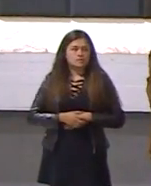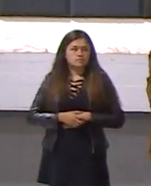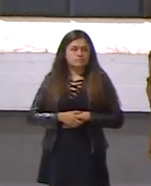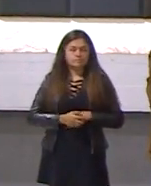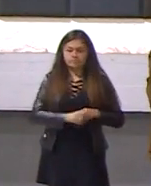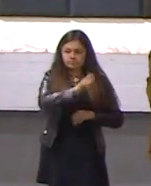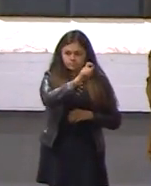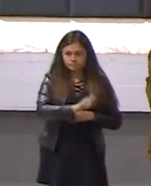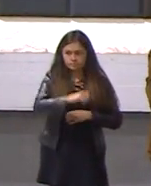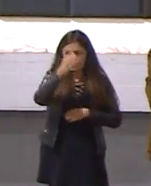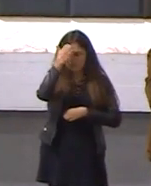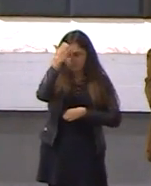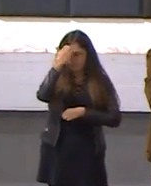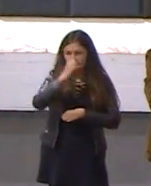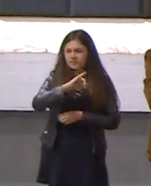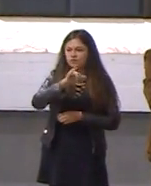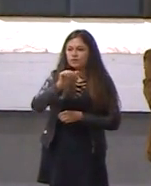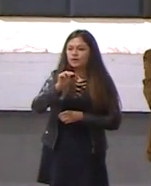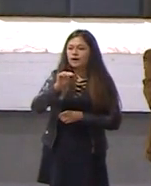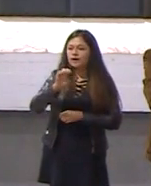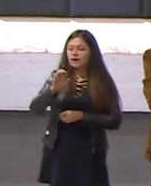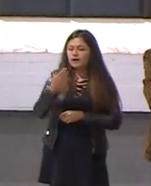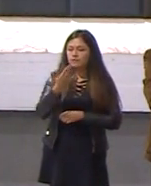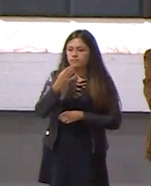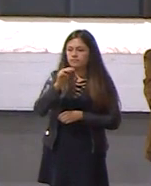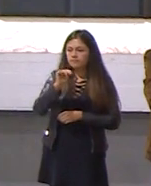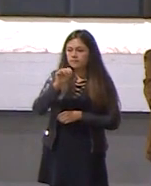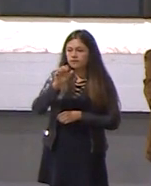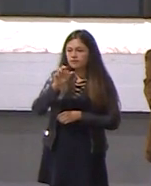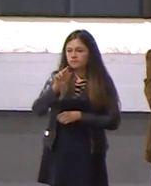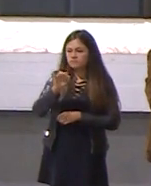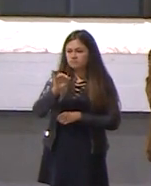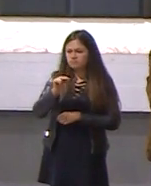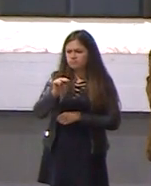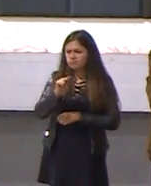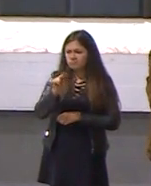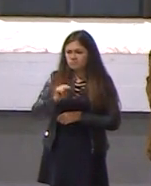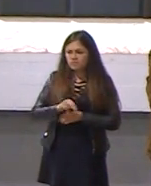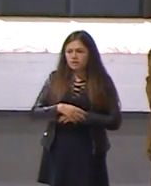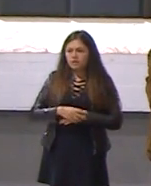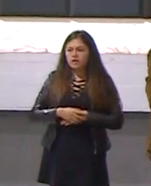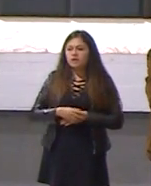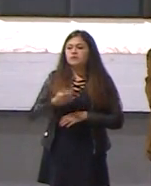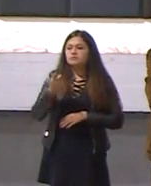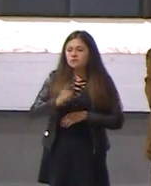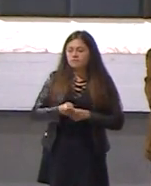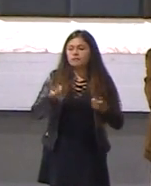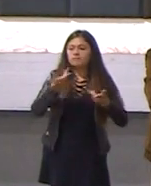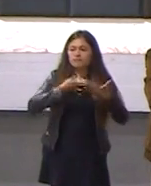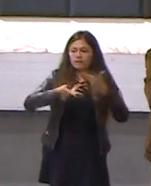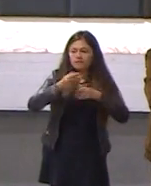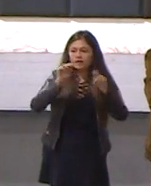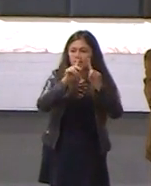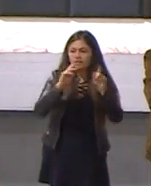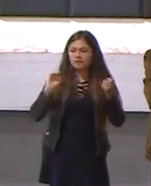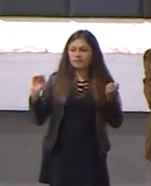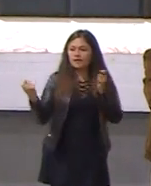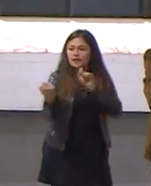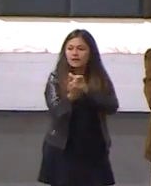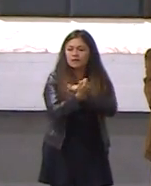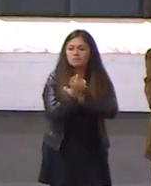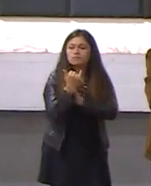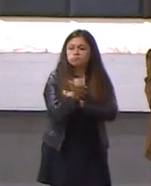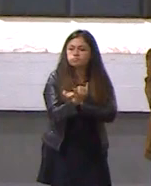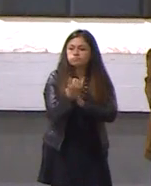jaime martínez nos va a ser como una y nos va a conversar alrededor de la transición que hubo